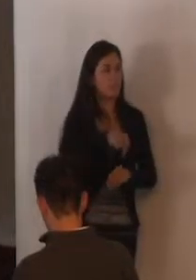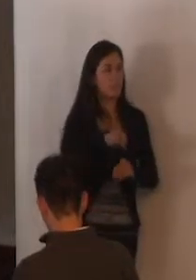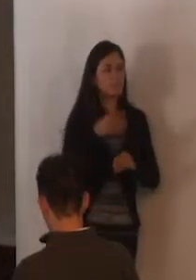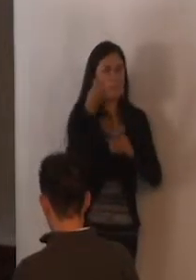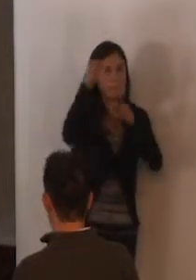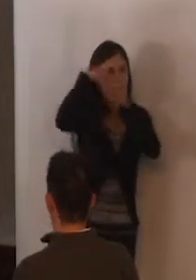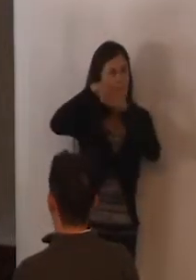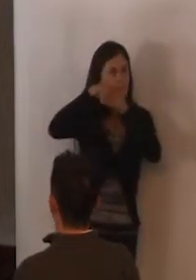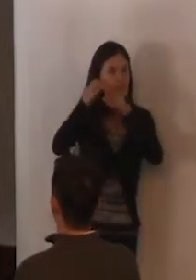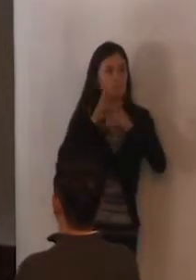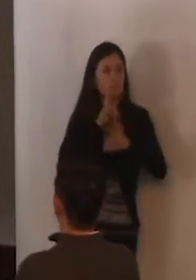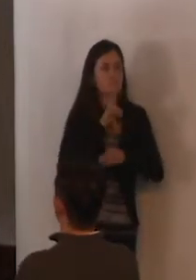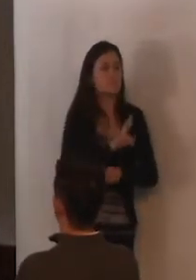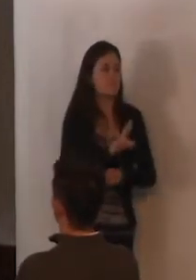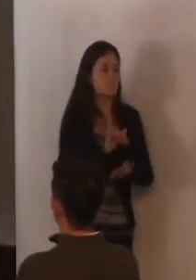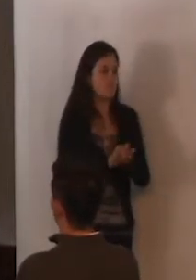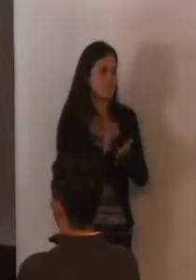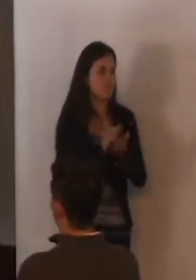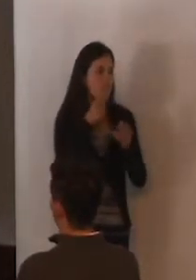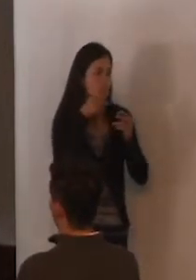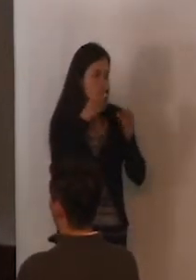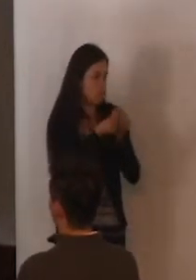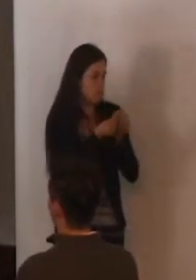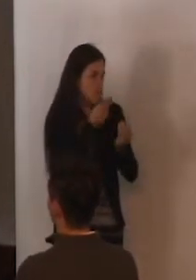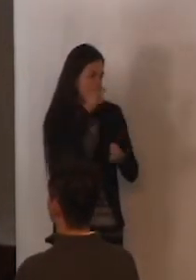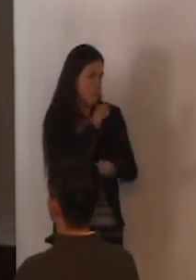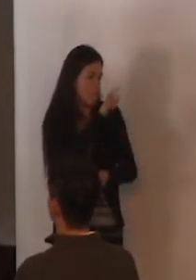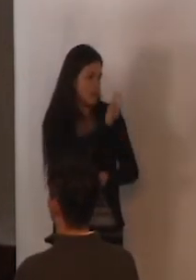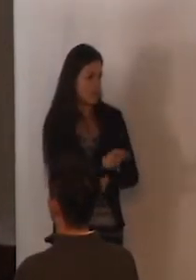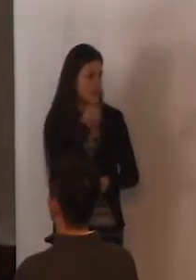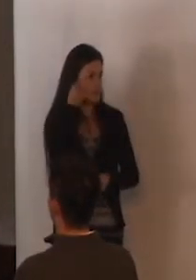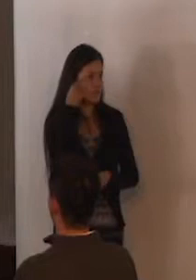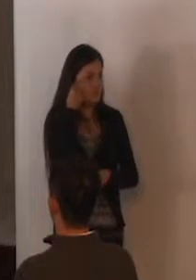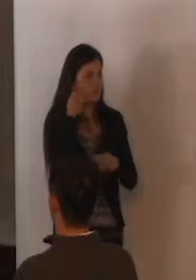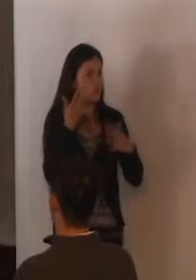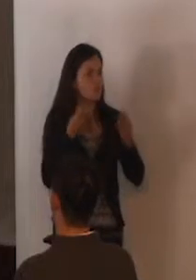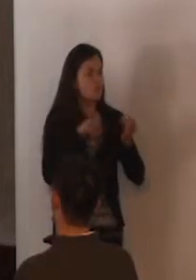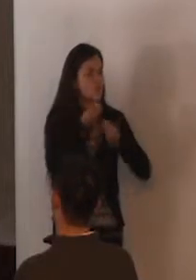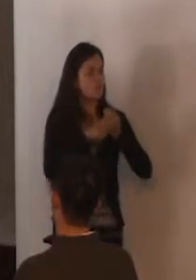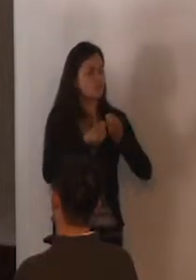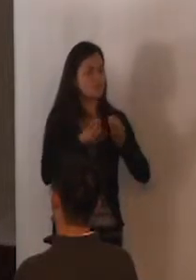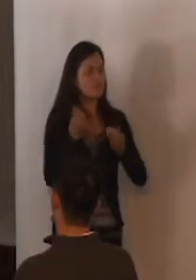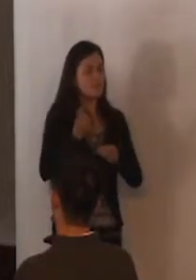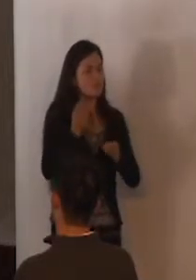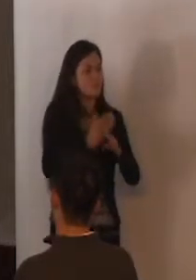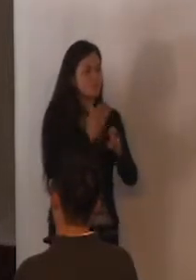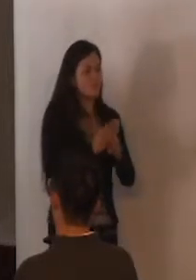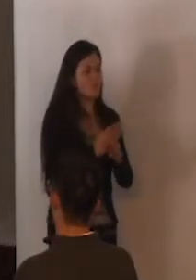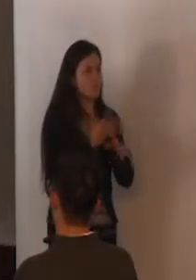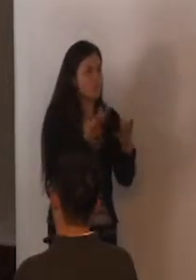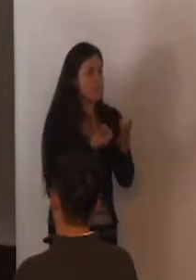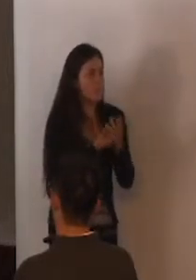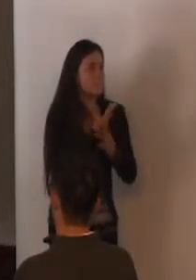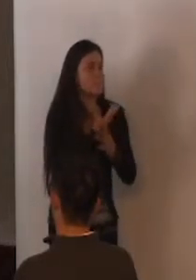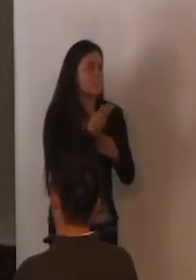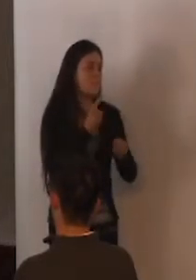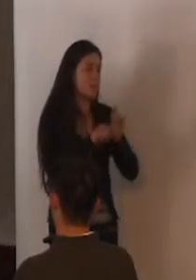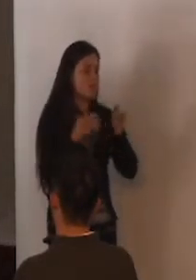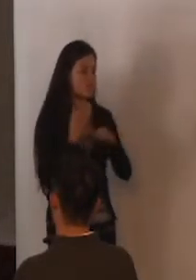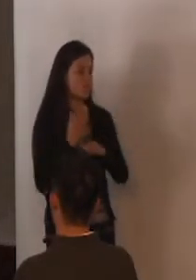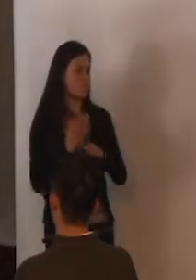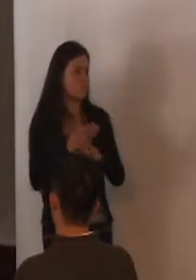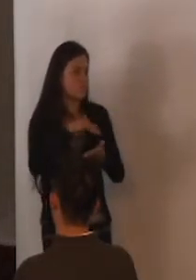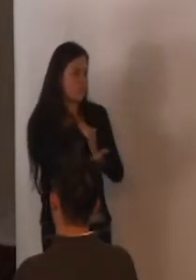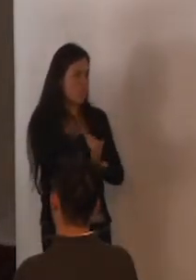Y desafortunadamente en la persona con síndrome Down, aquí encontramos más necesidades que fortalezas, ¿sí?